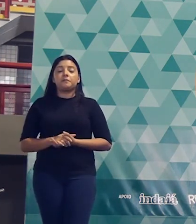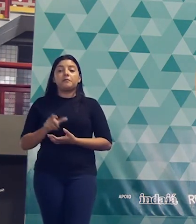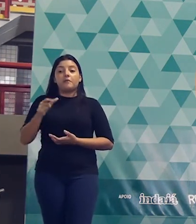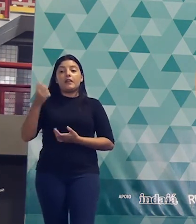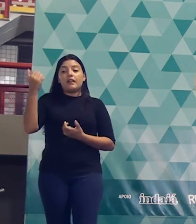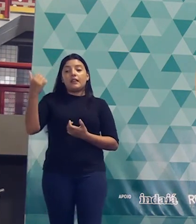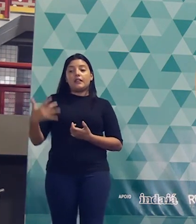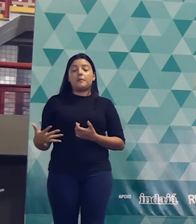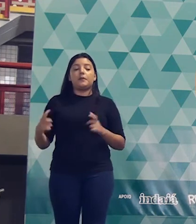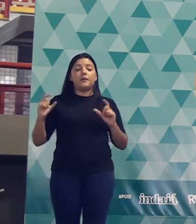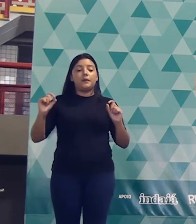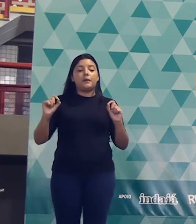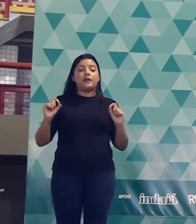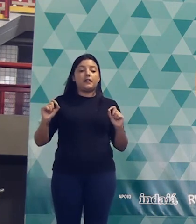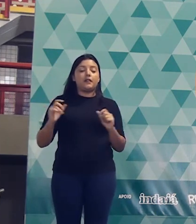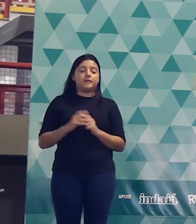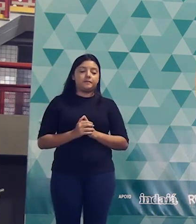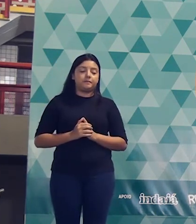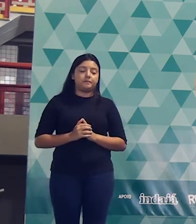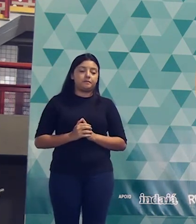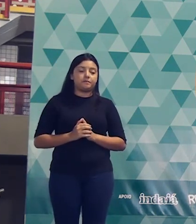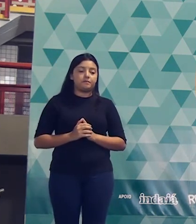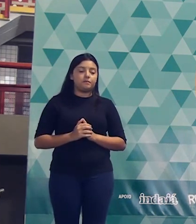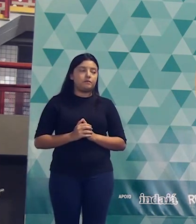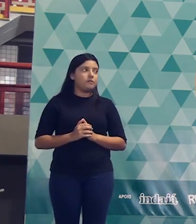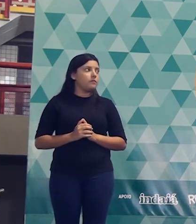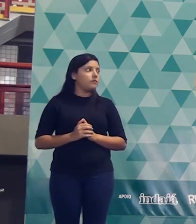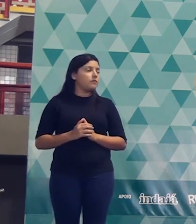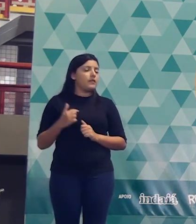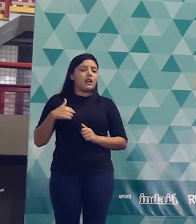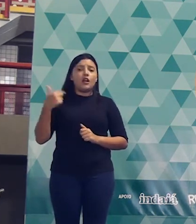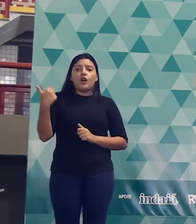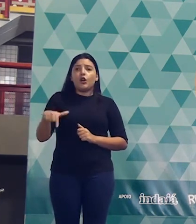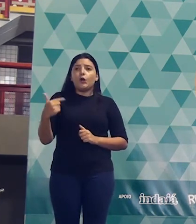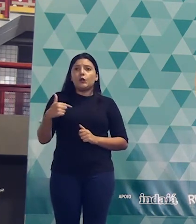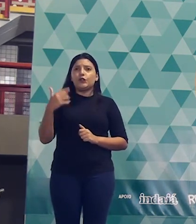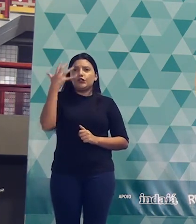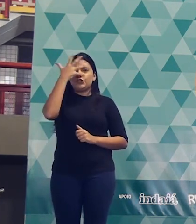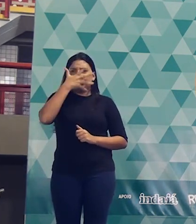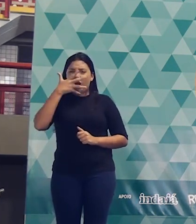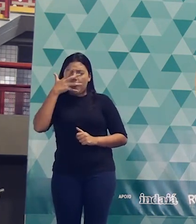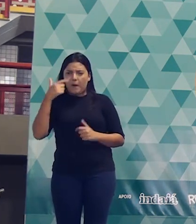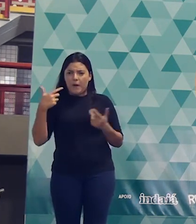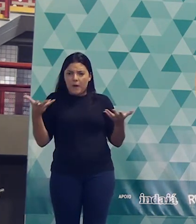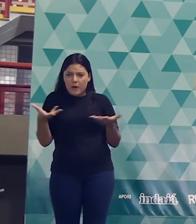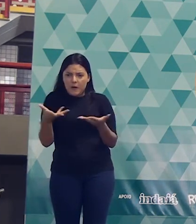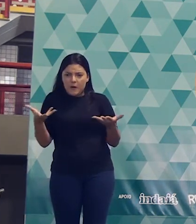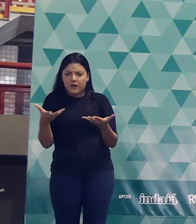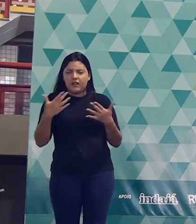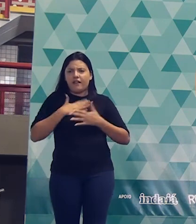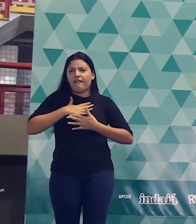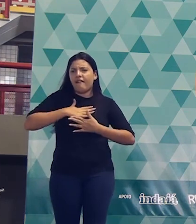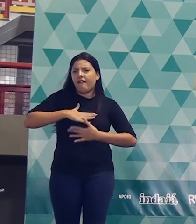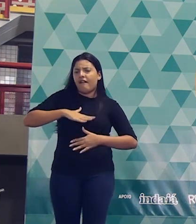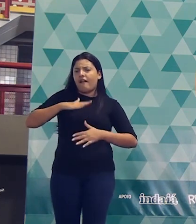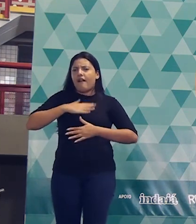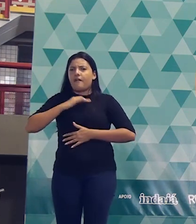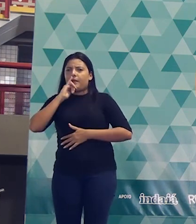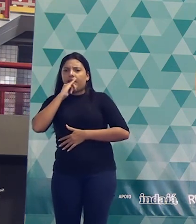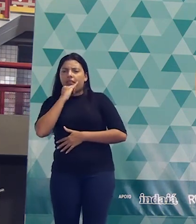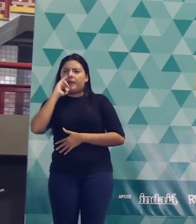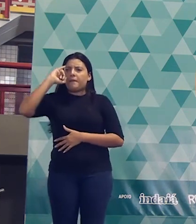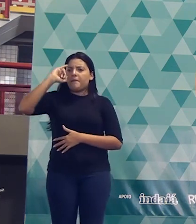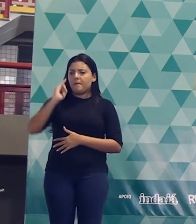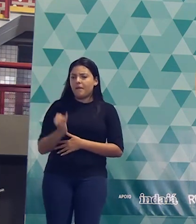está falando sobre o quê? Vamos identificar o tema, Eu não tinha este rosto de hoje, assim calmo, assim triste, assim